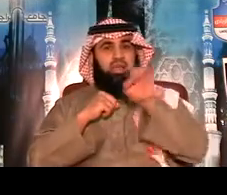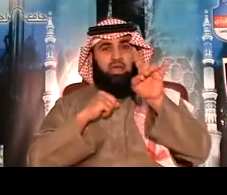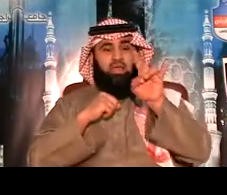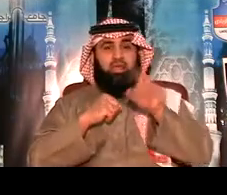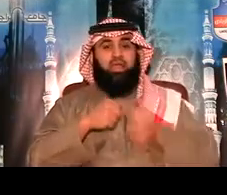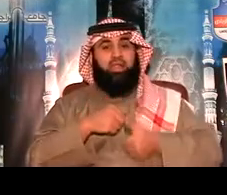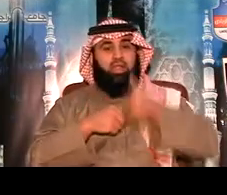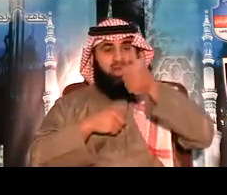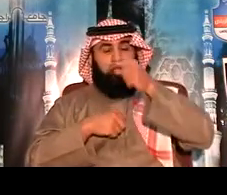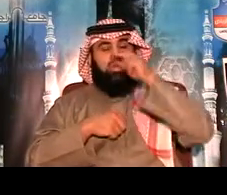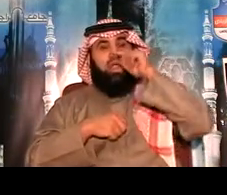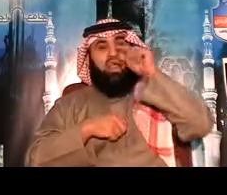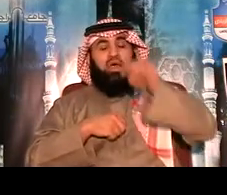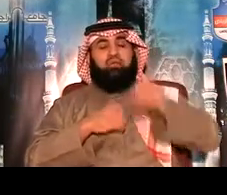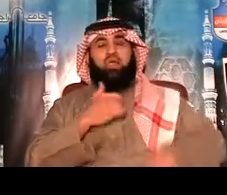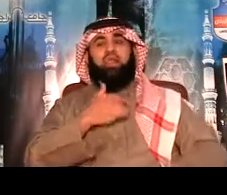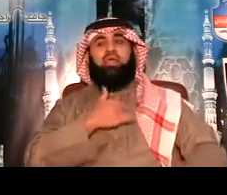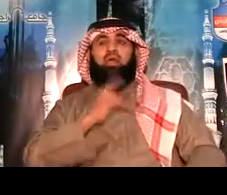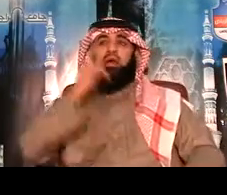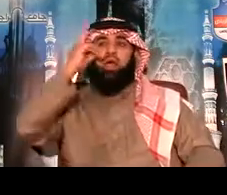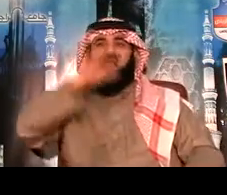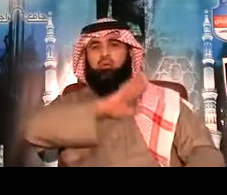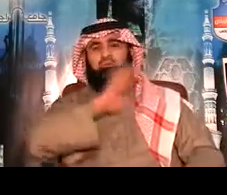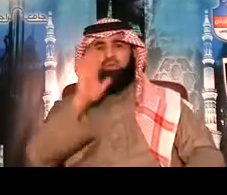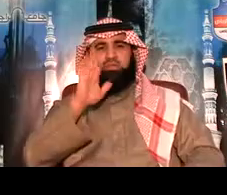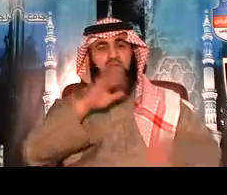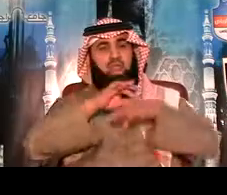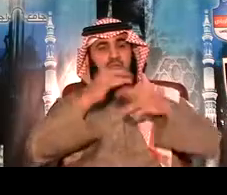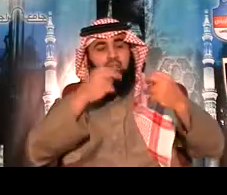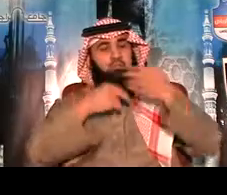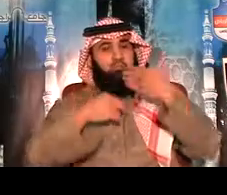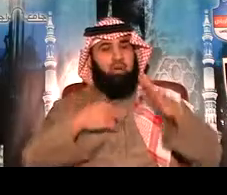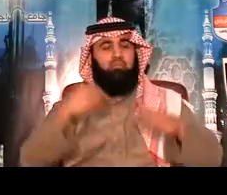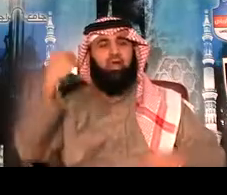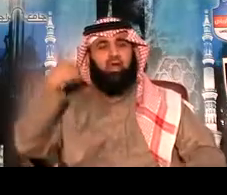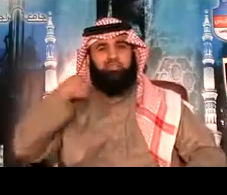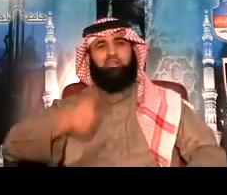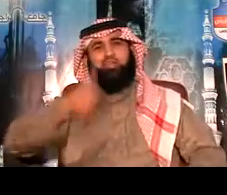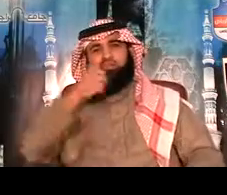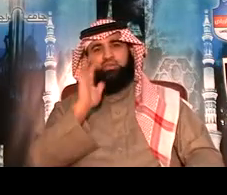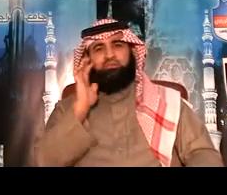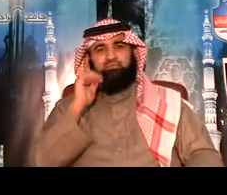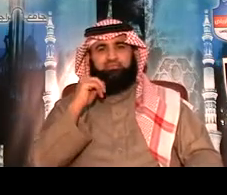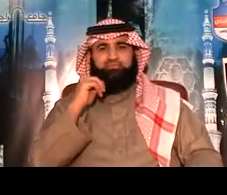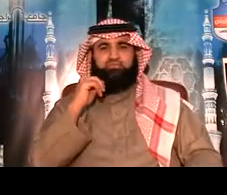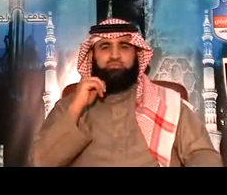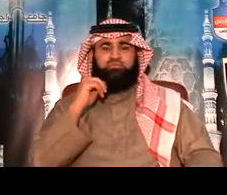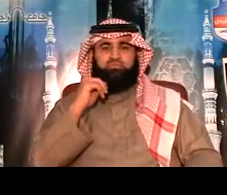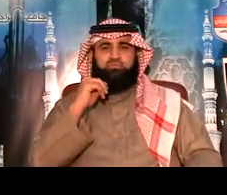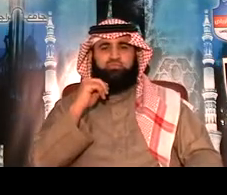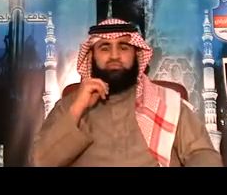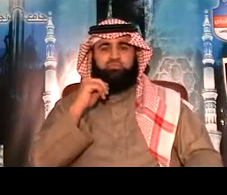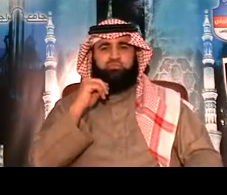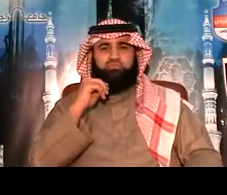العمل إلا ما كان له خالصا وابتغى به وجهه. رواه أبو داود